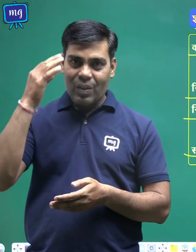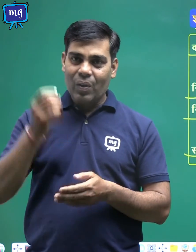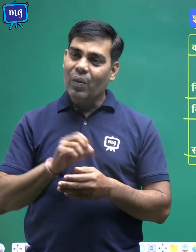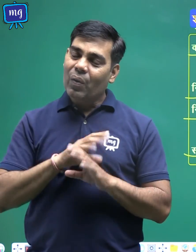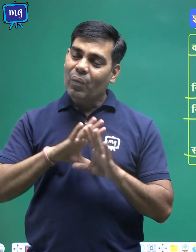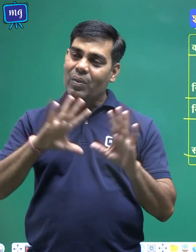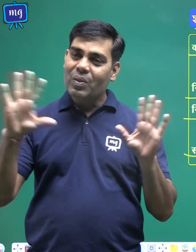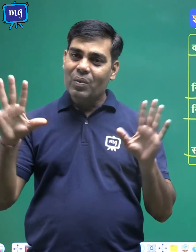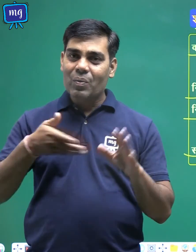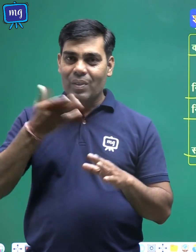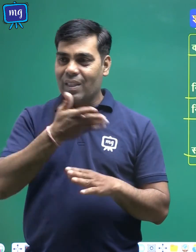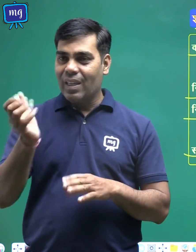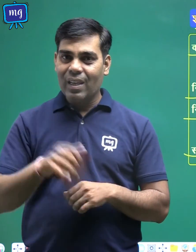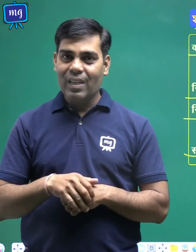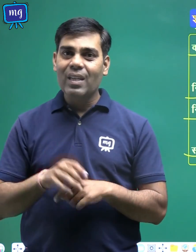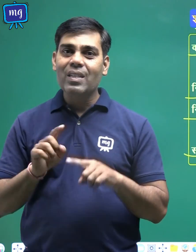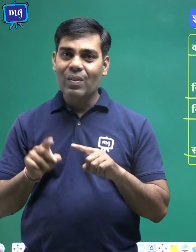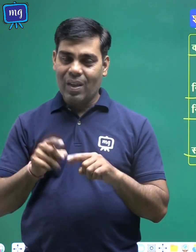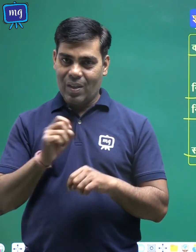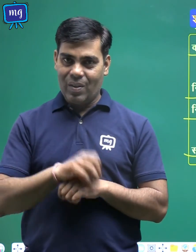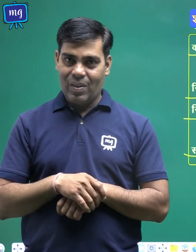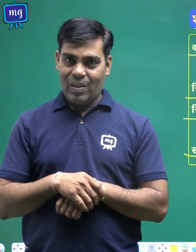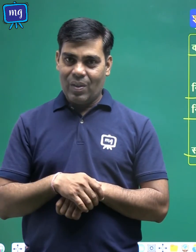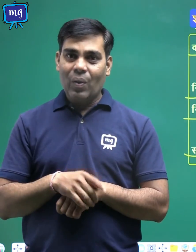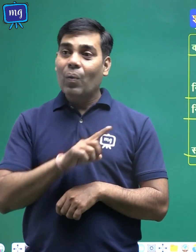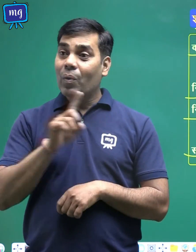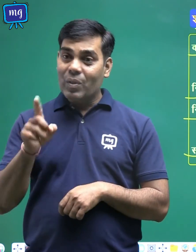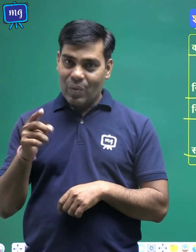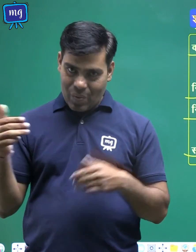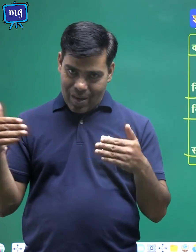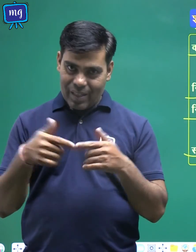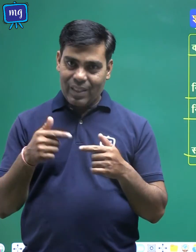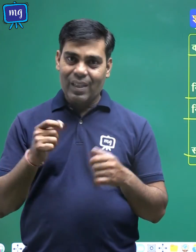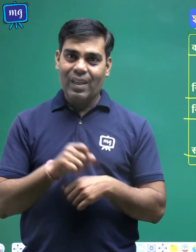से दी है कि चुनाव कौन लड़ सकता है,